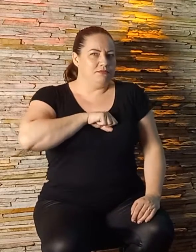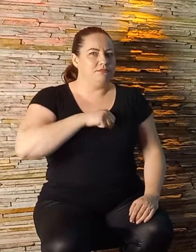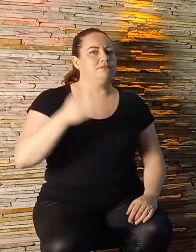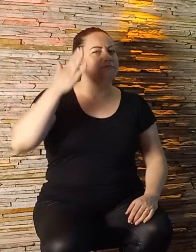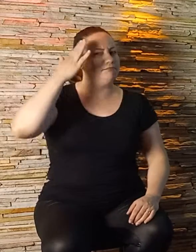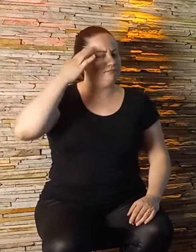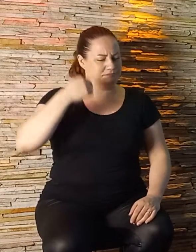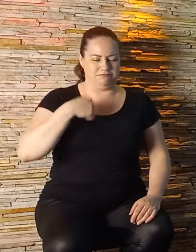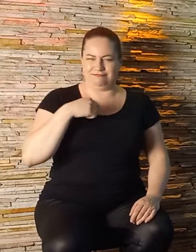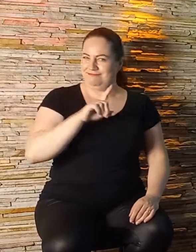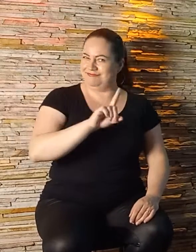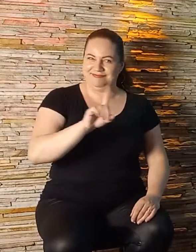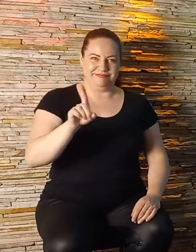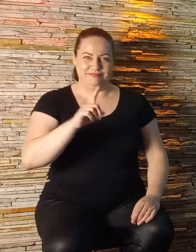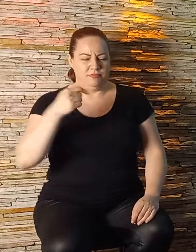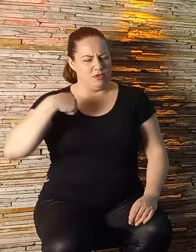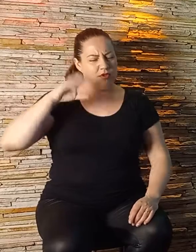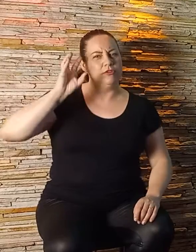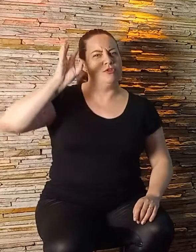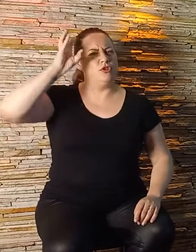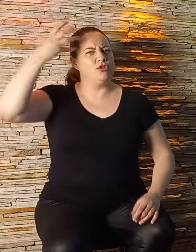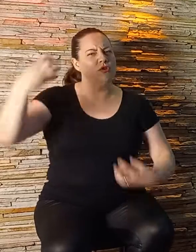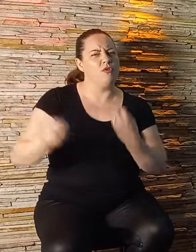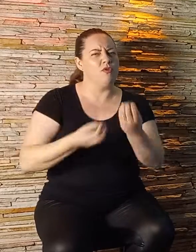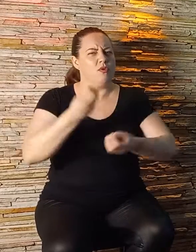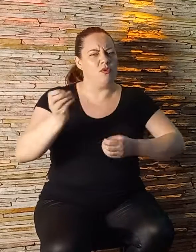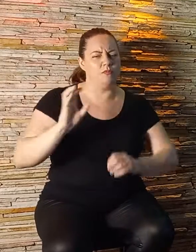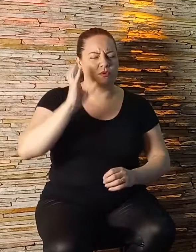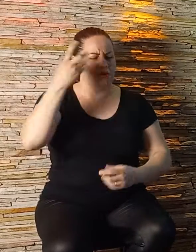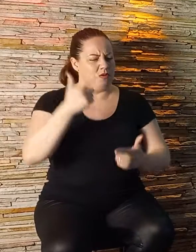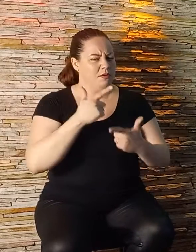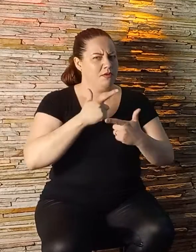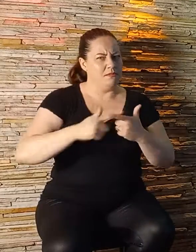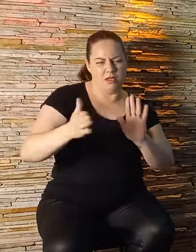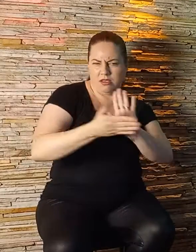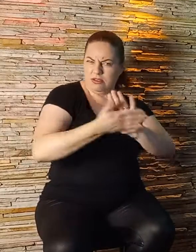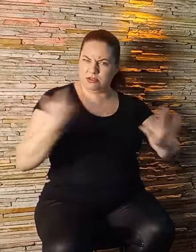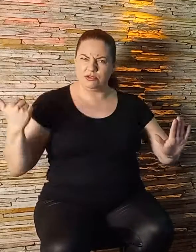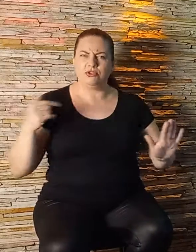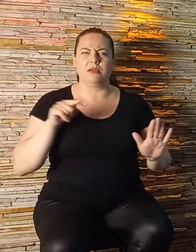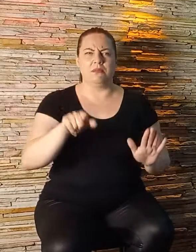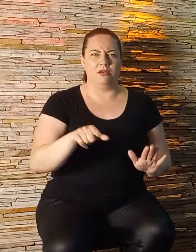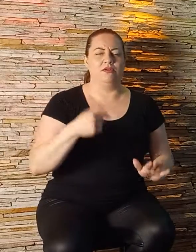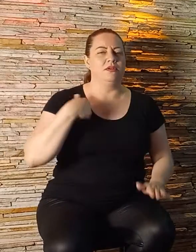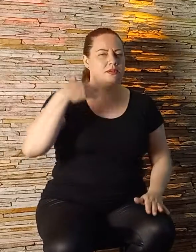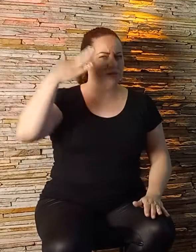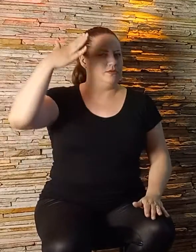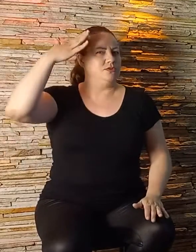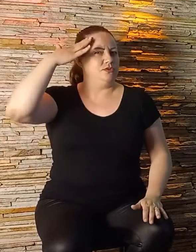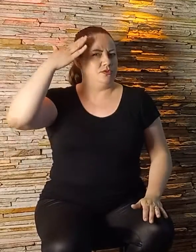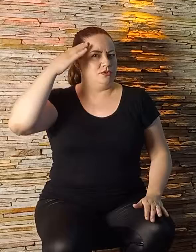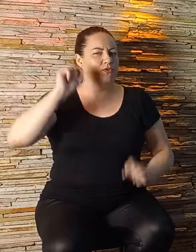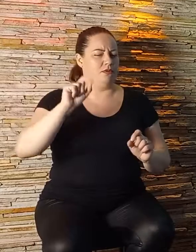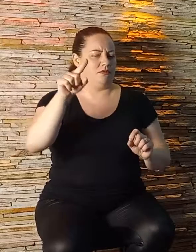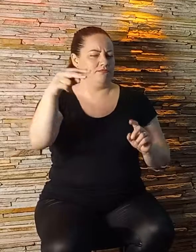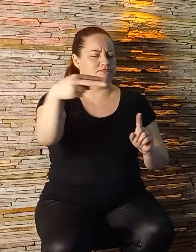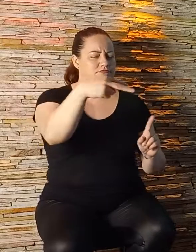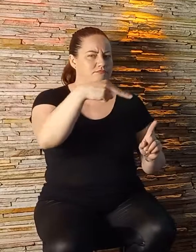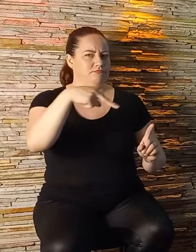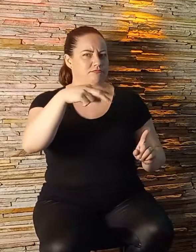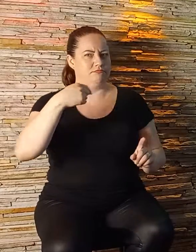saiba quero nossa quemata secar Ah mas então tira mão mano eu sei que tão de olho